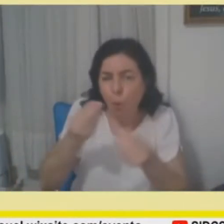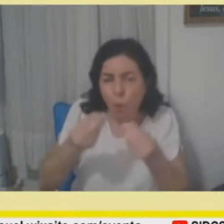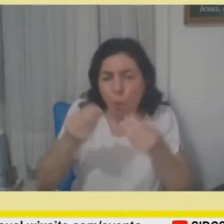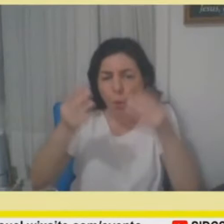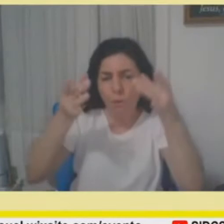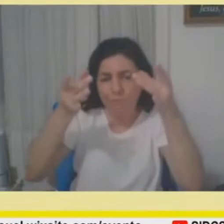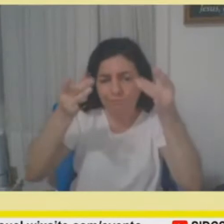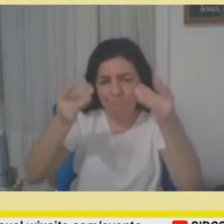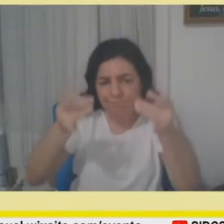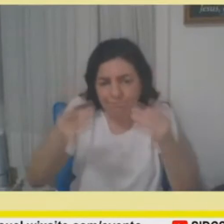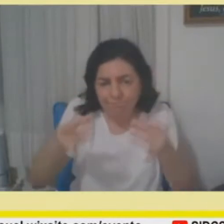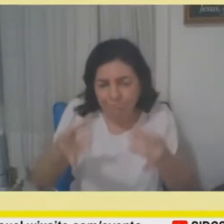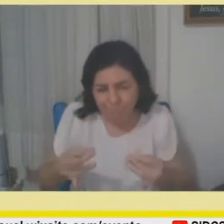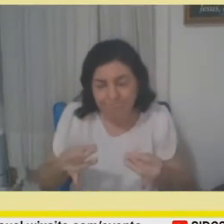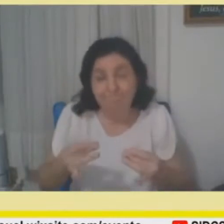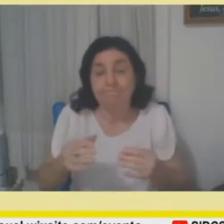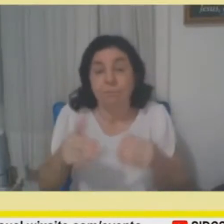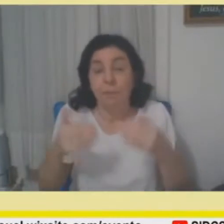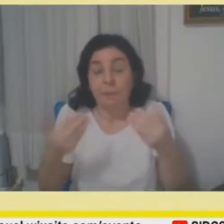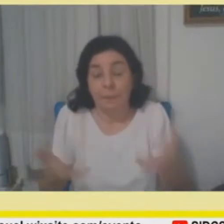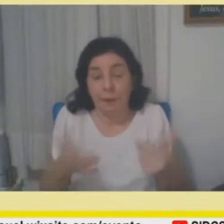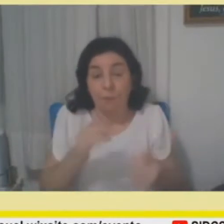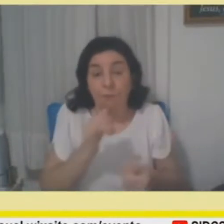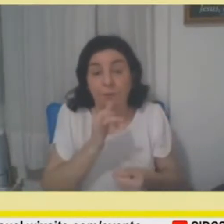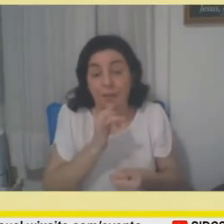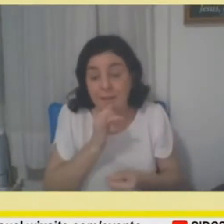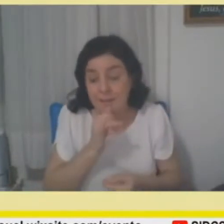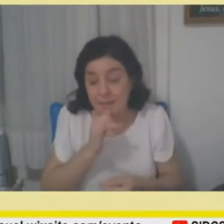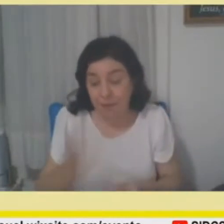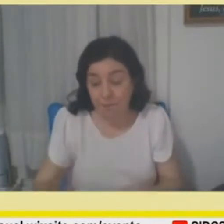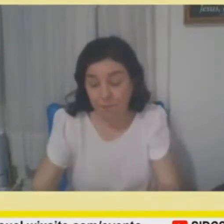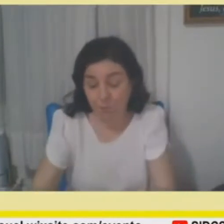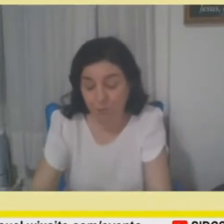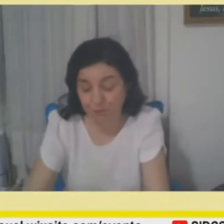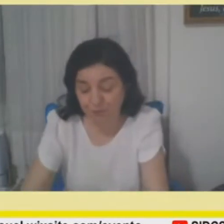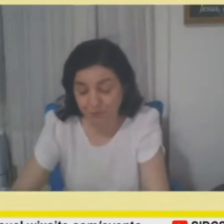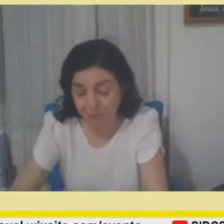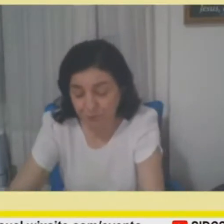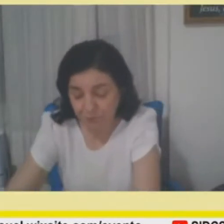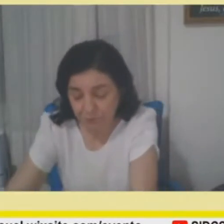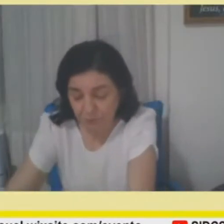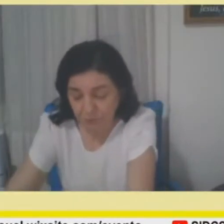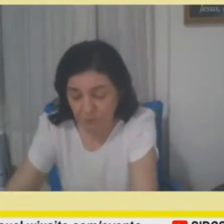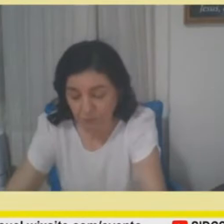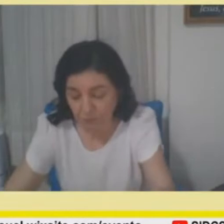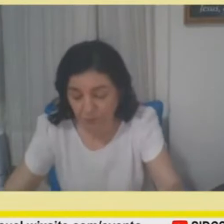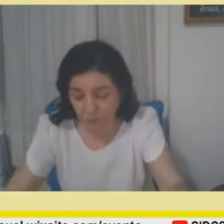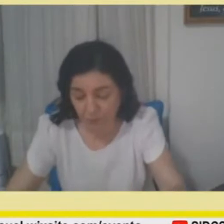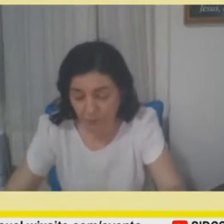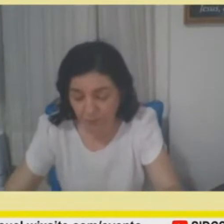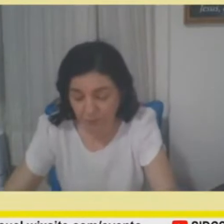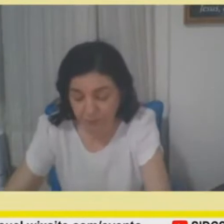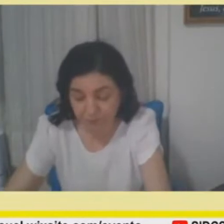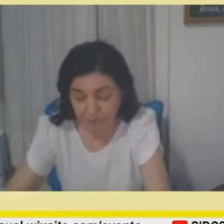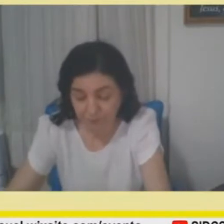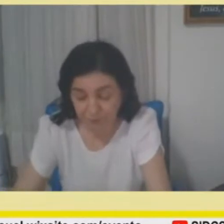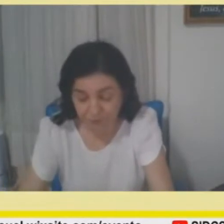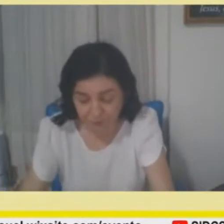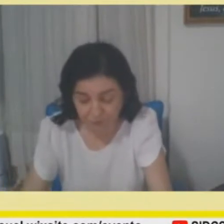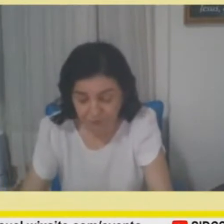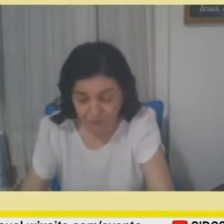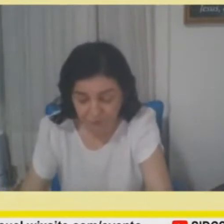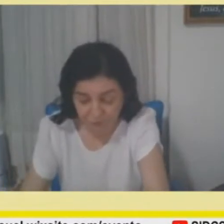eu estimulei, eu dei muito, expliquei para ele os detalhes,